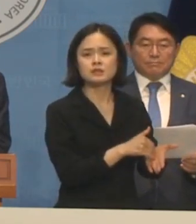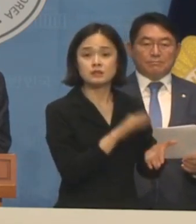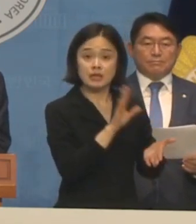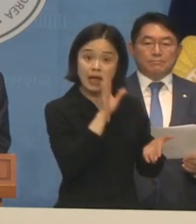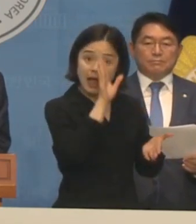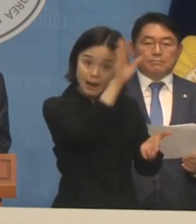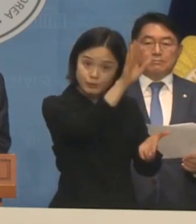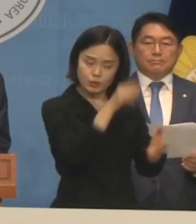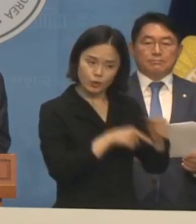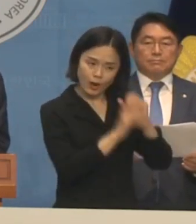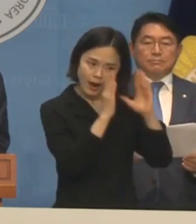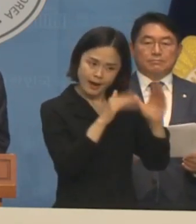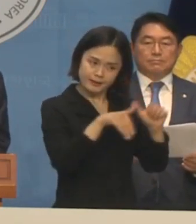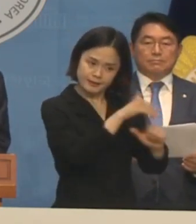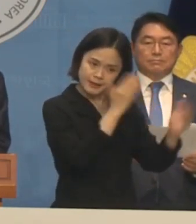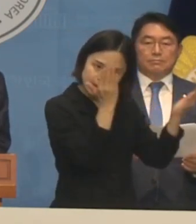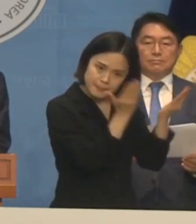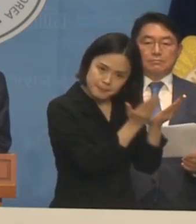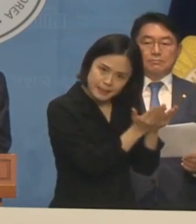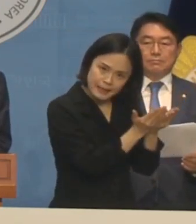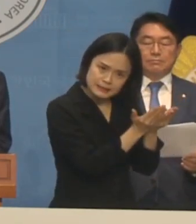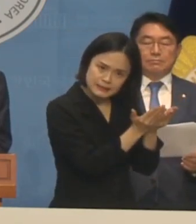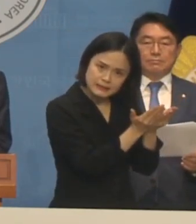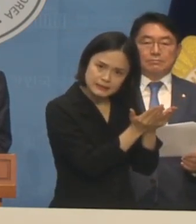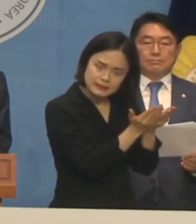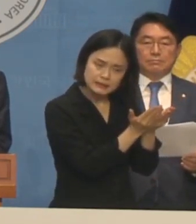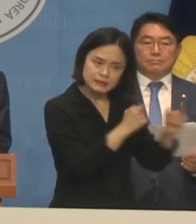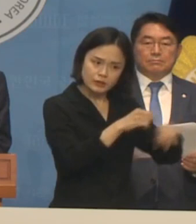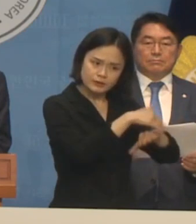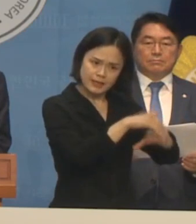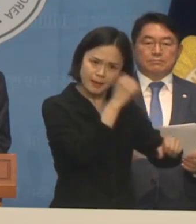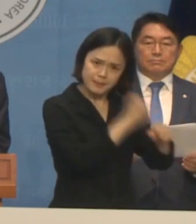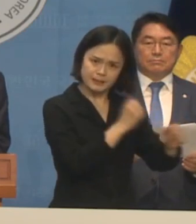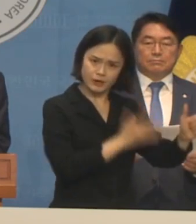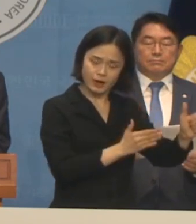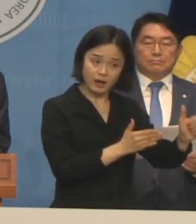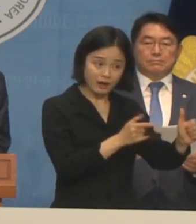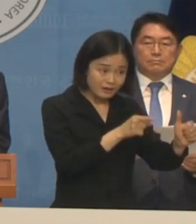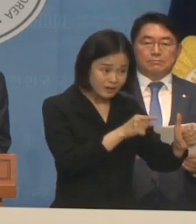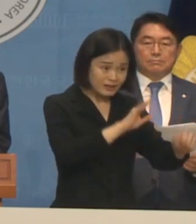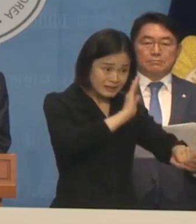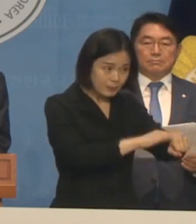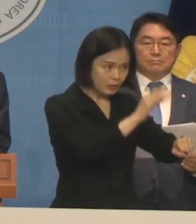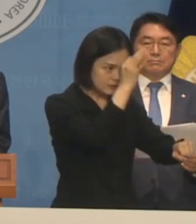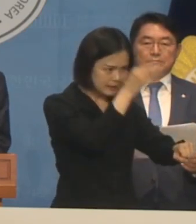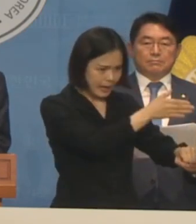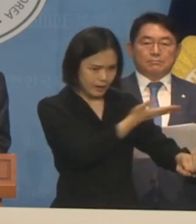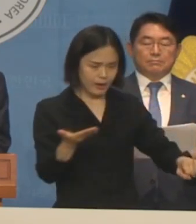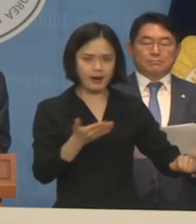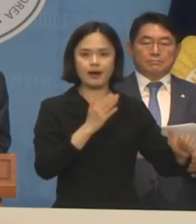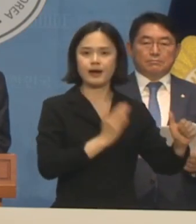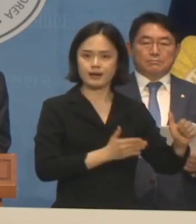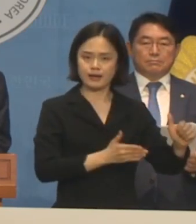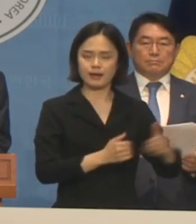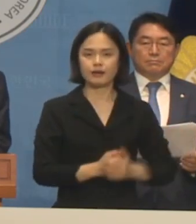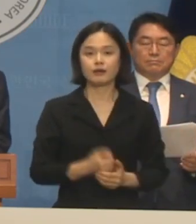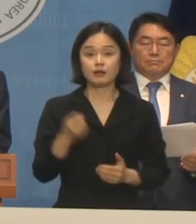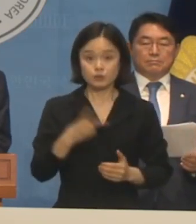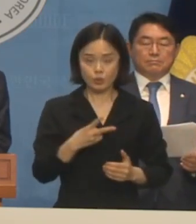대해 사과하라. 둘, 정부는 공공필수 지역의료 인력과 예산 확충을